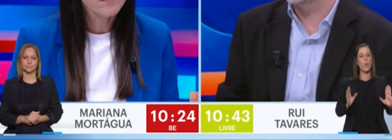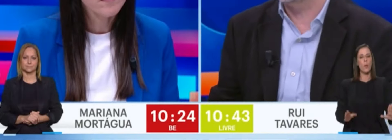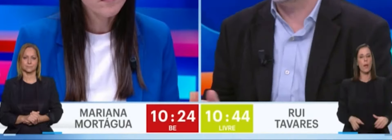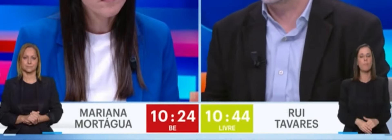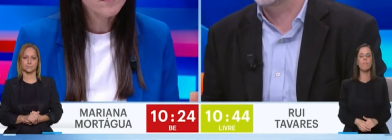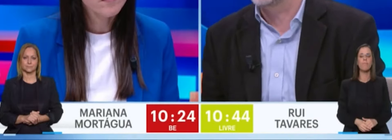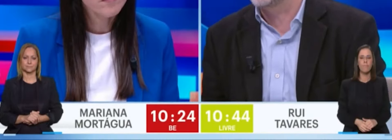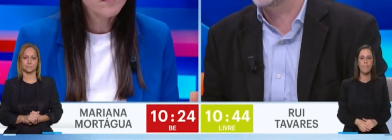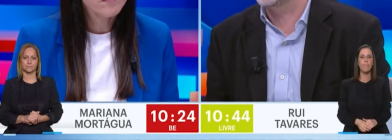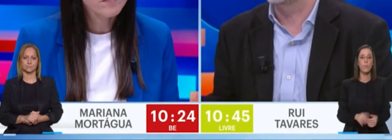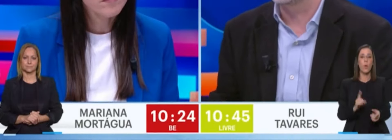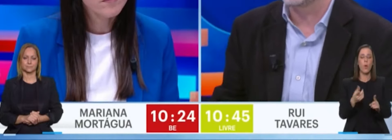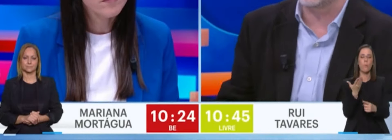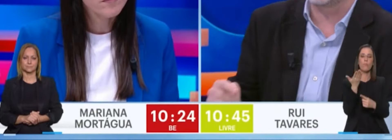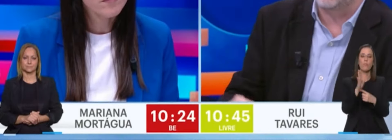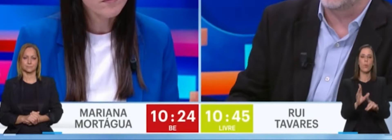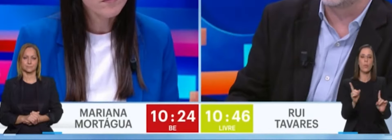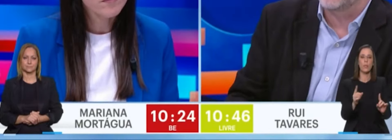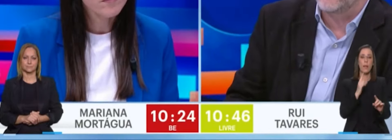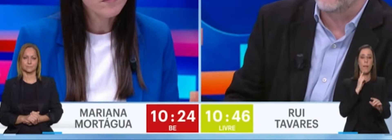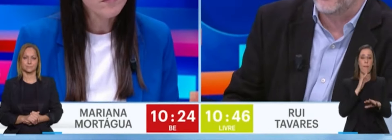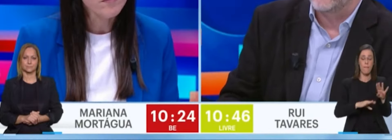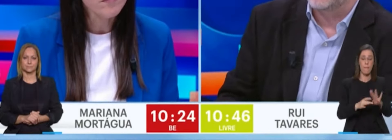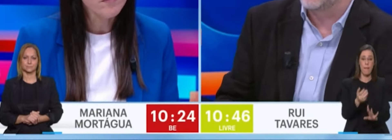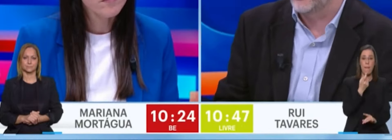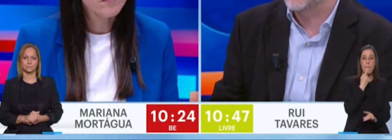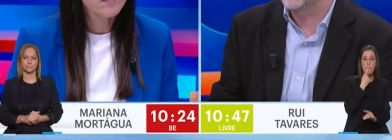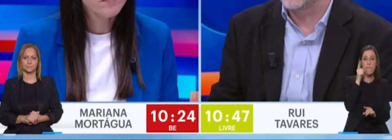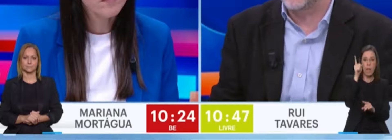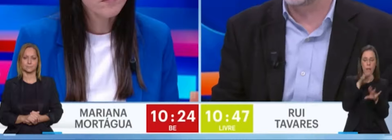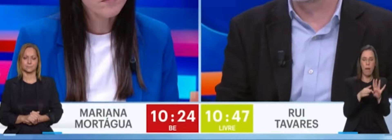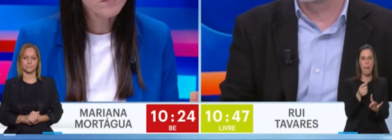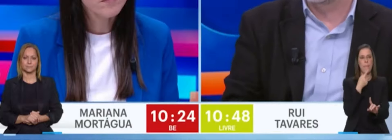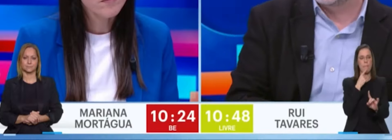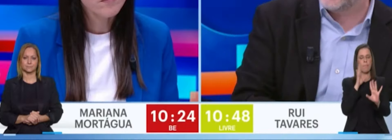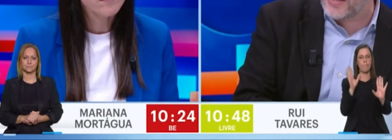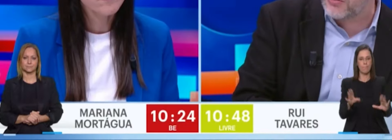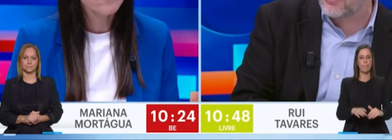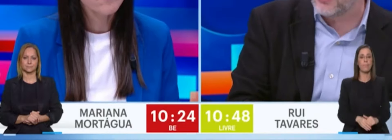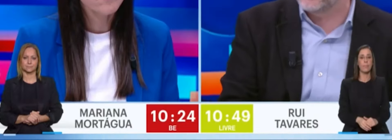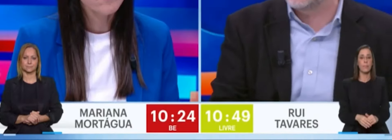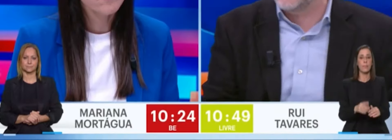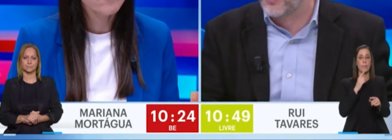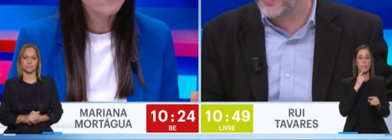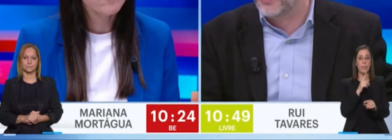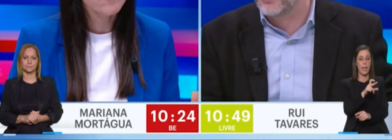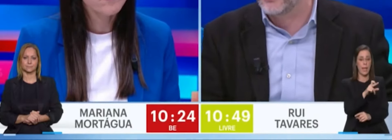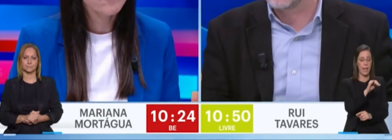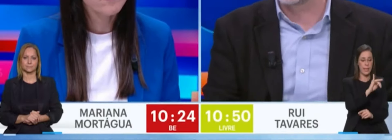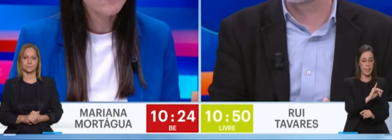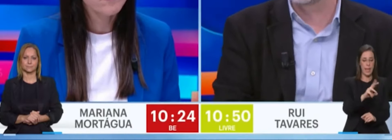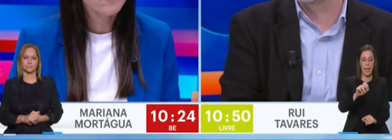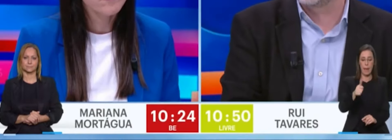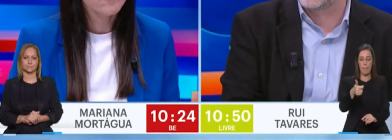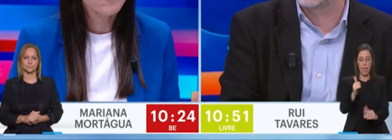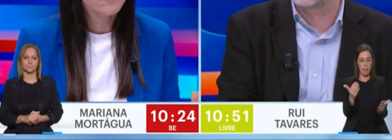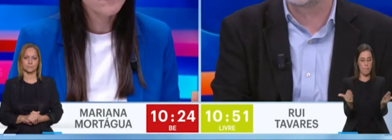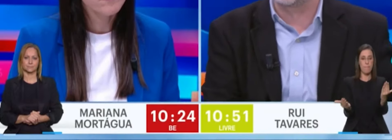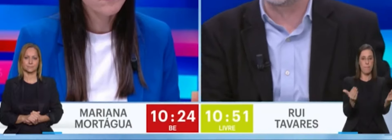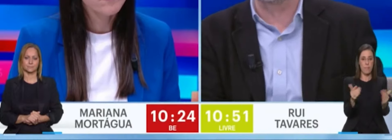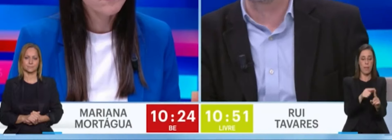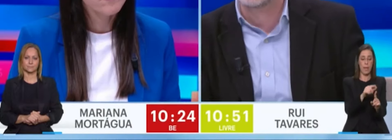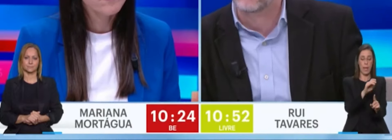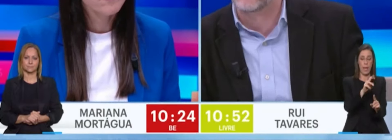permite-nos saber aquilo que por exemplo no teste que foi feito na Finlândia Deu para perceber que é entre rsi e rbi as pessoas que tinham o